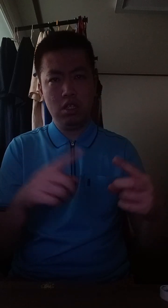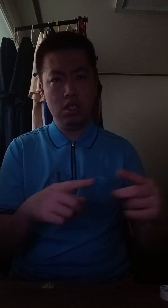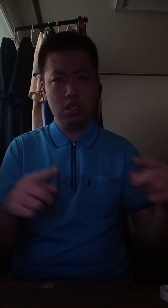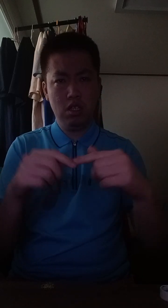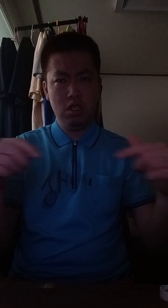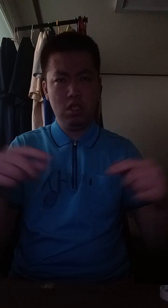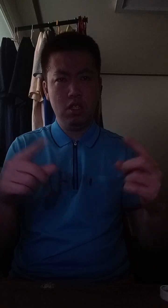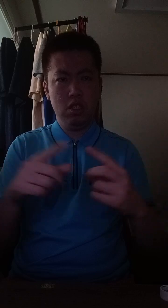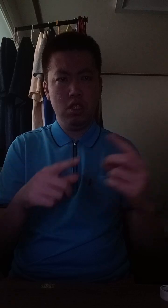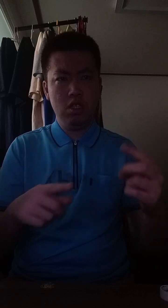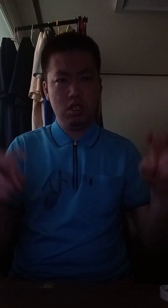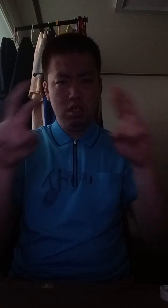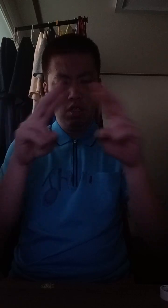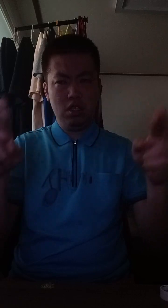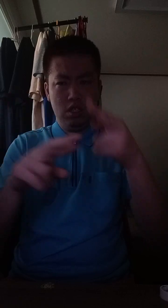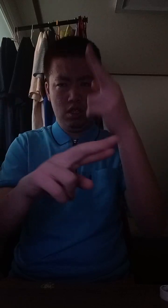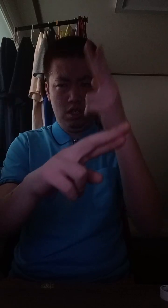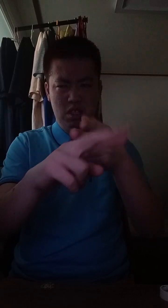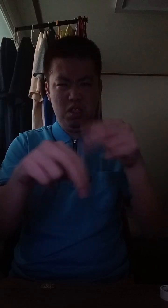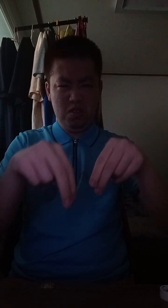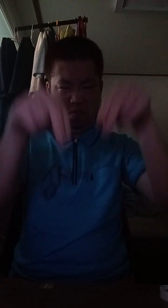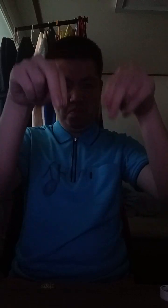문제가 생기면서 전기 공급이 끊겼습니다.